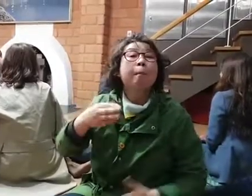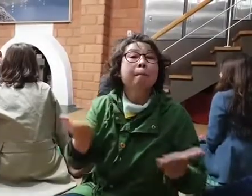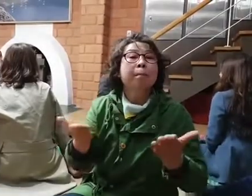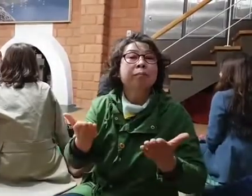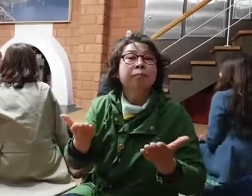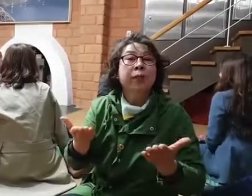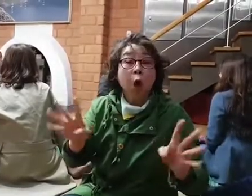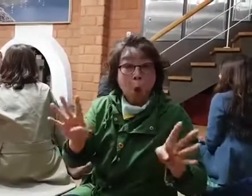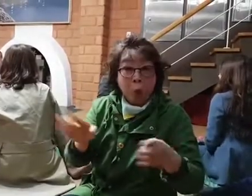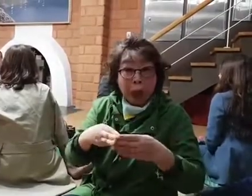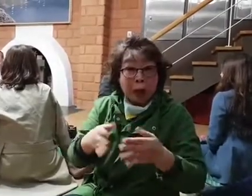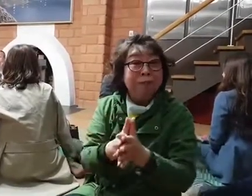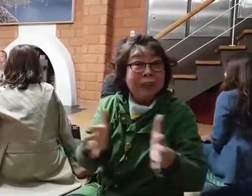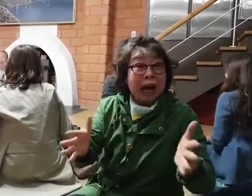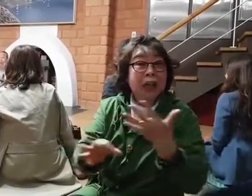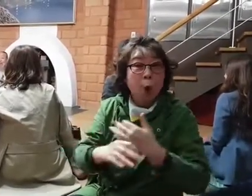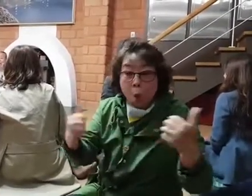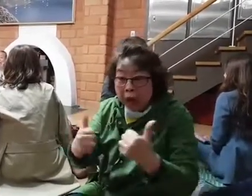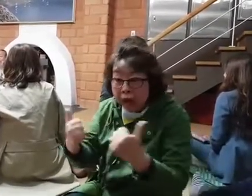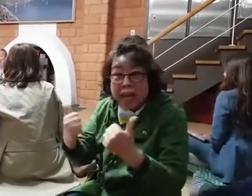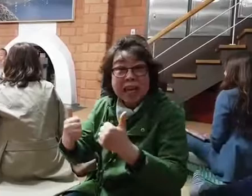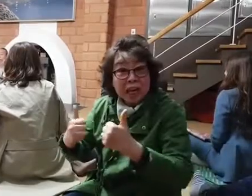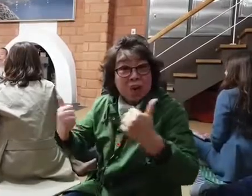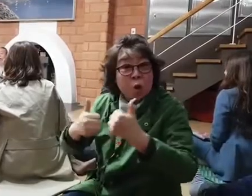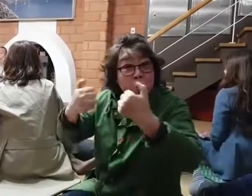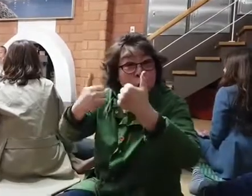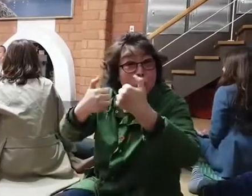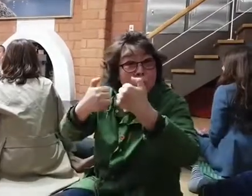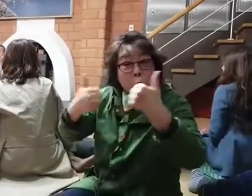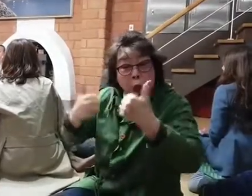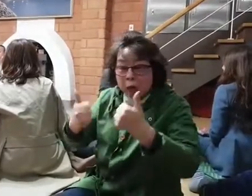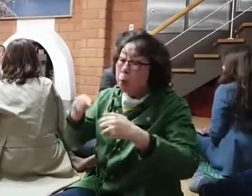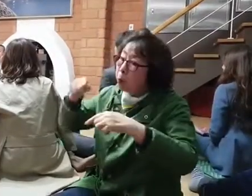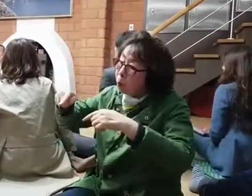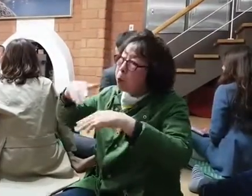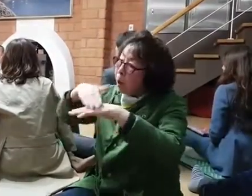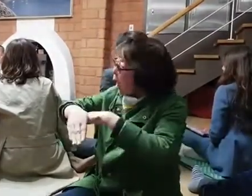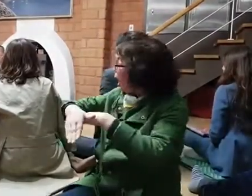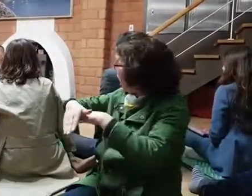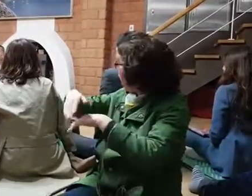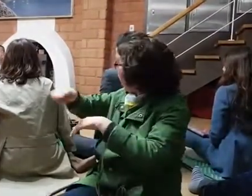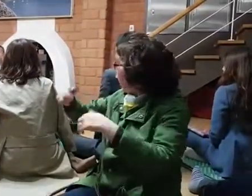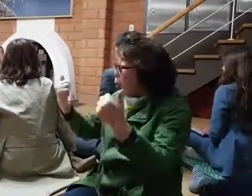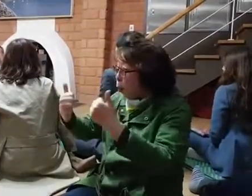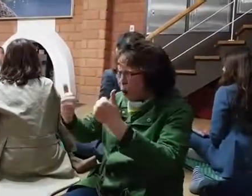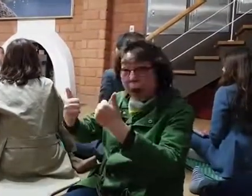해합을 하기 시작을 하면 회의를 해가지고 요거는 그러면 요렇게 하고 회의가 딱 끝나잖아요.